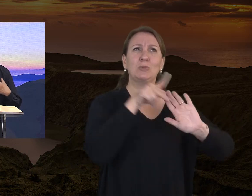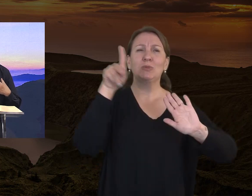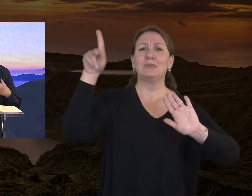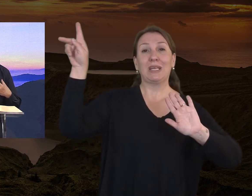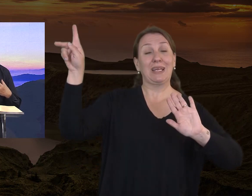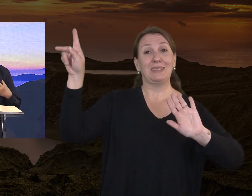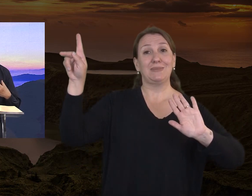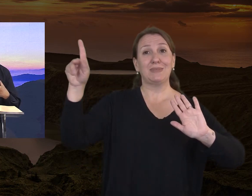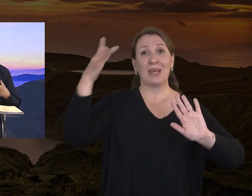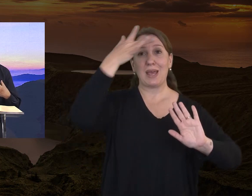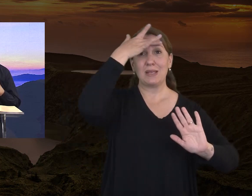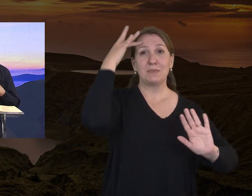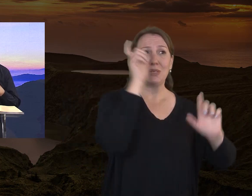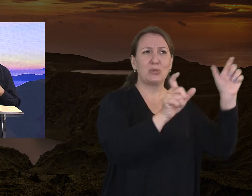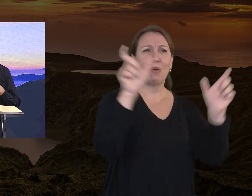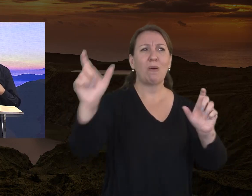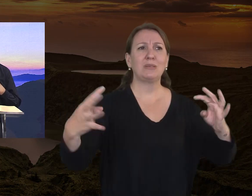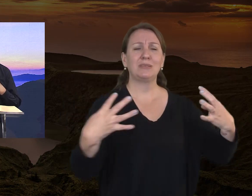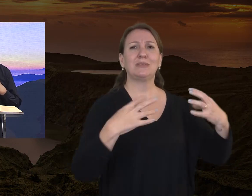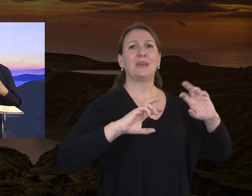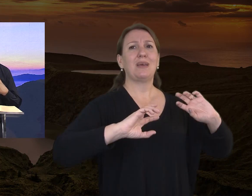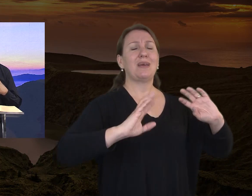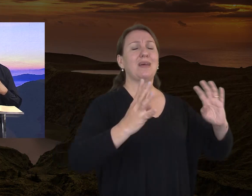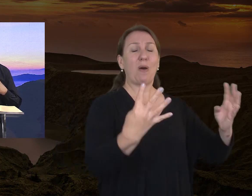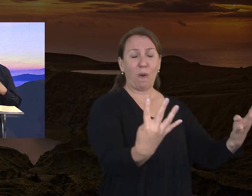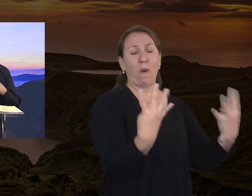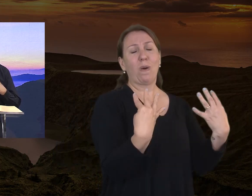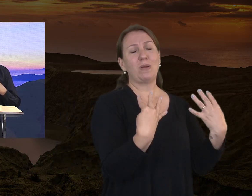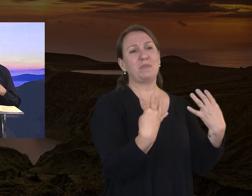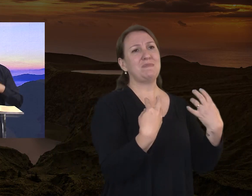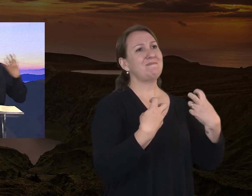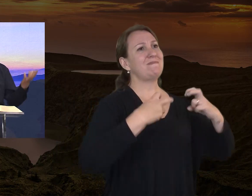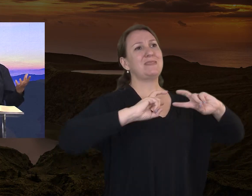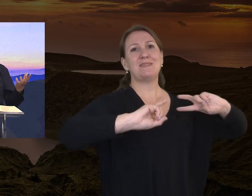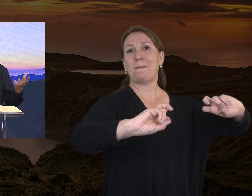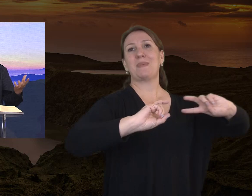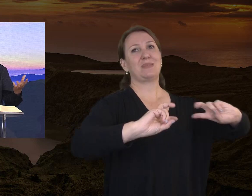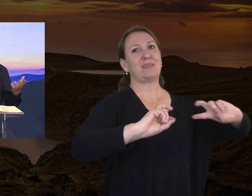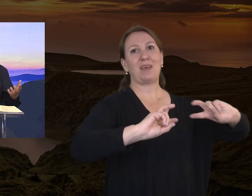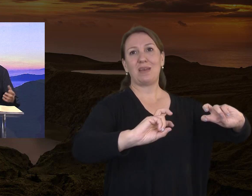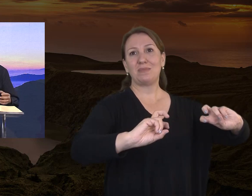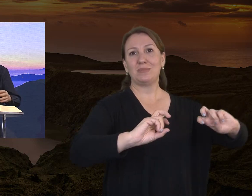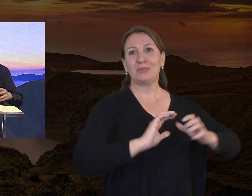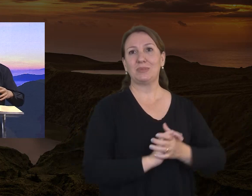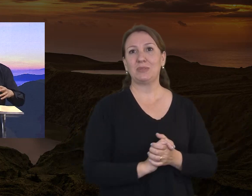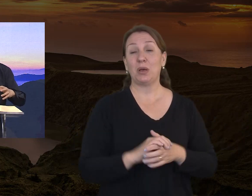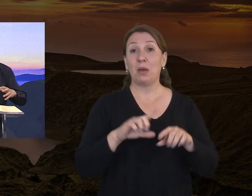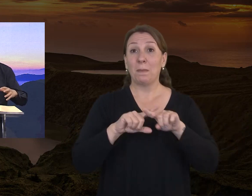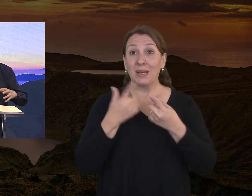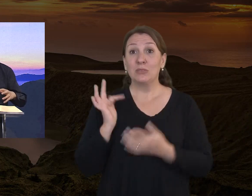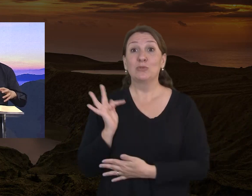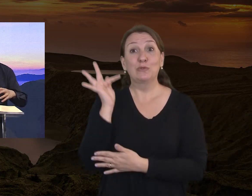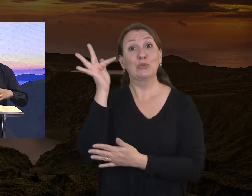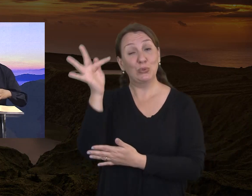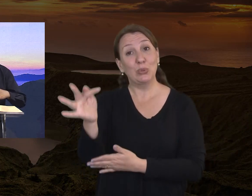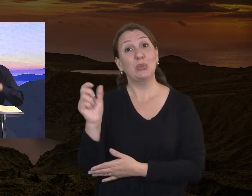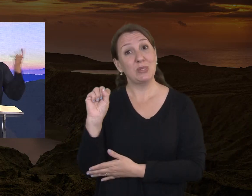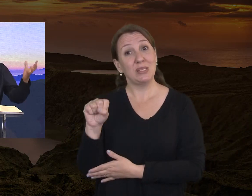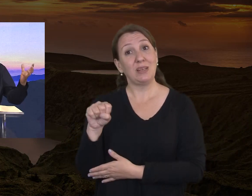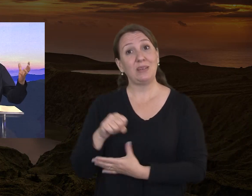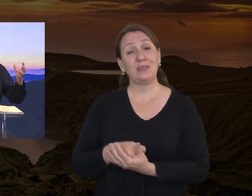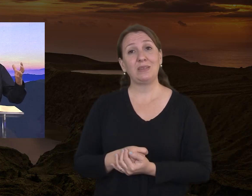Deus que somos nós, vão ser revelados. Aqui diz, naquele dia, quando